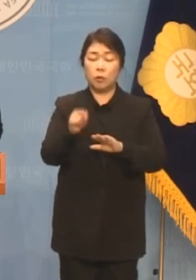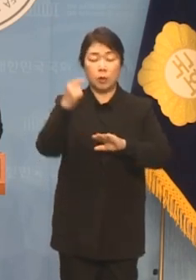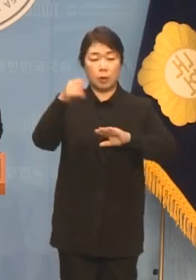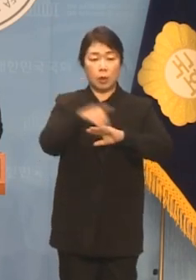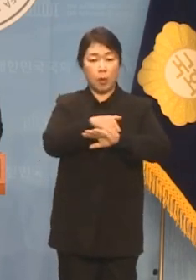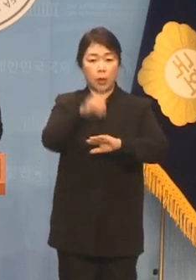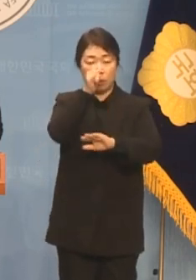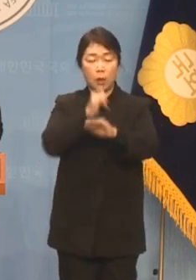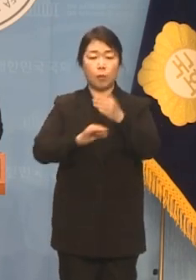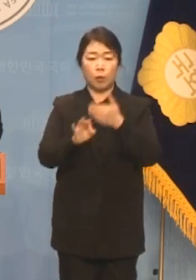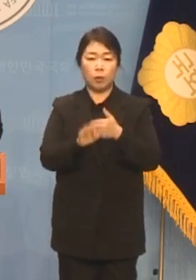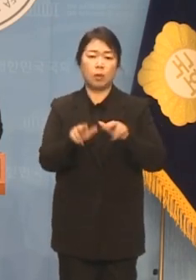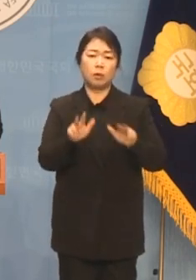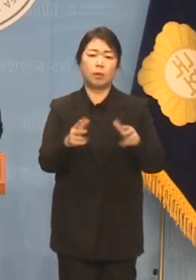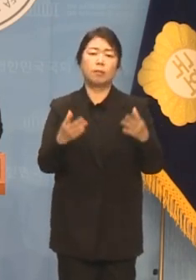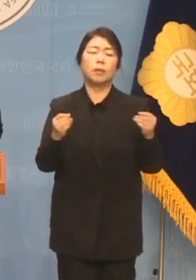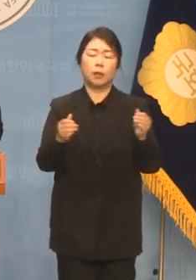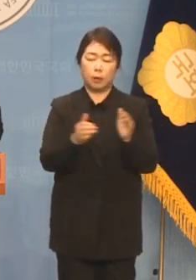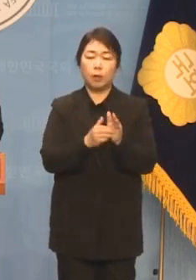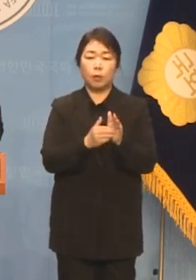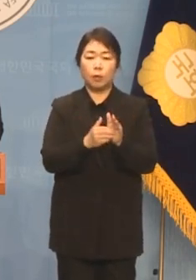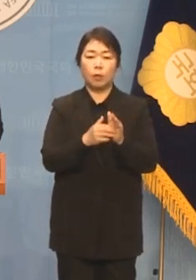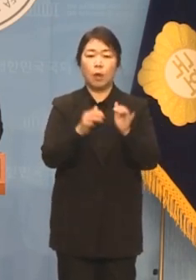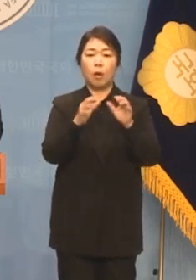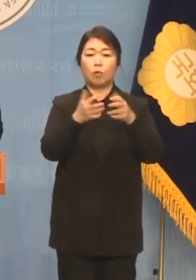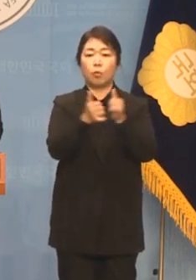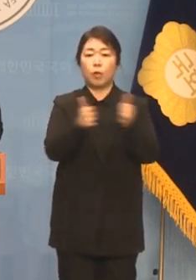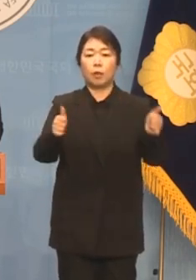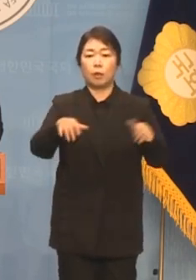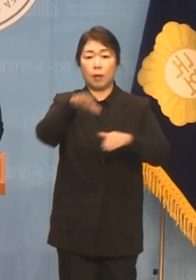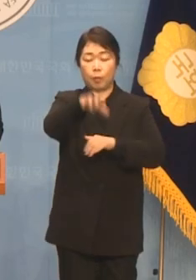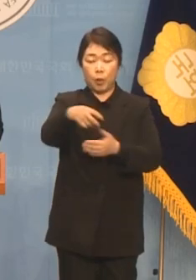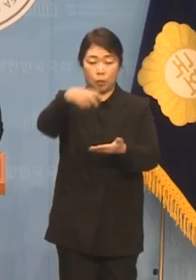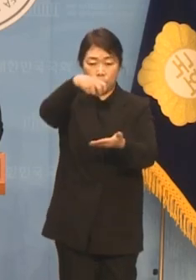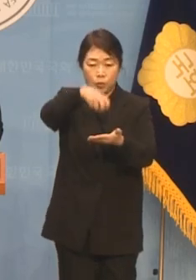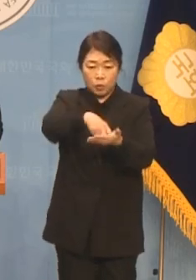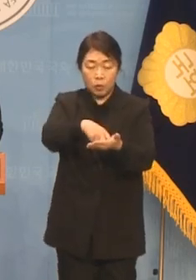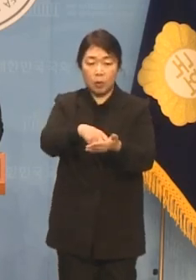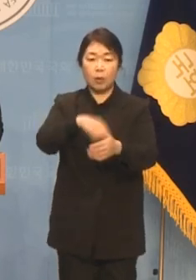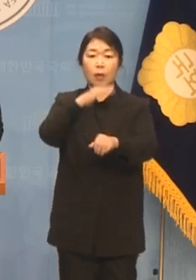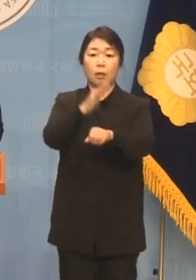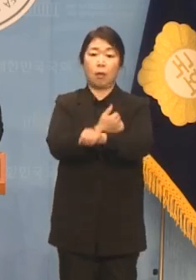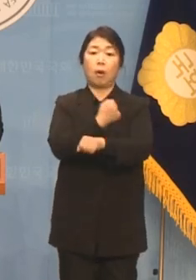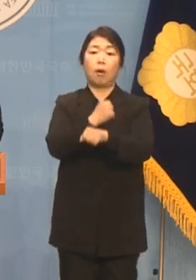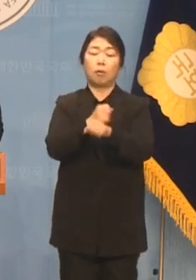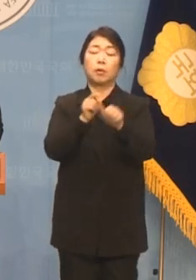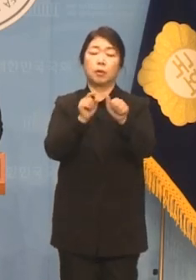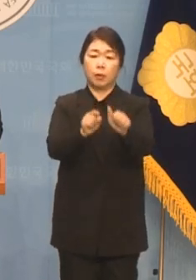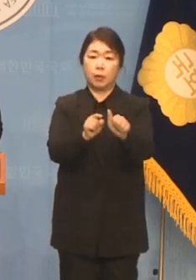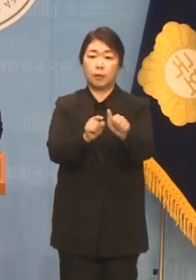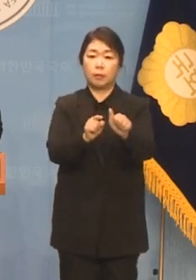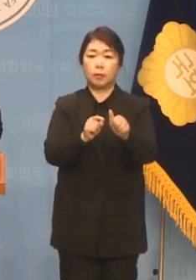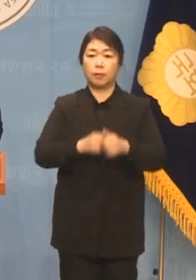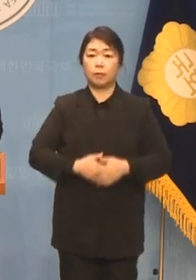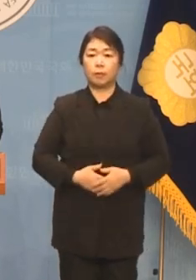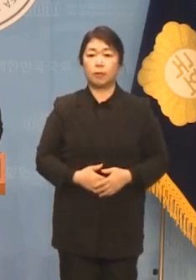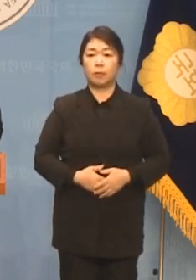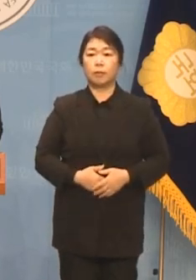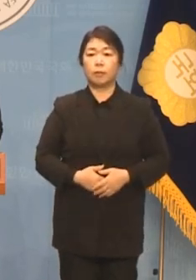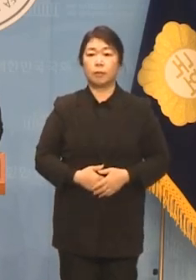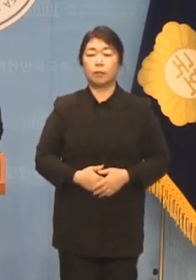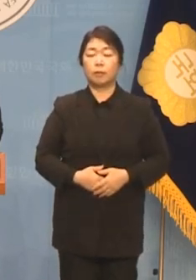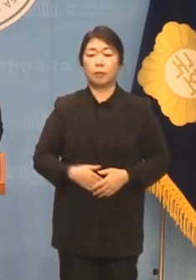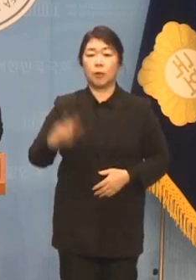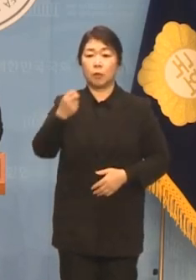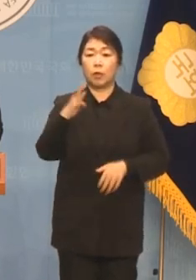것이라면 여기서 추고 국민앞에 릎을 꿇고 바랍니다